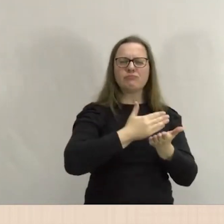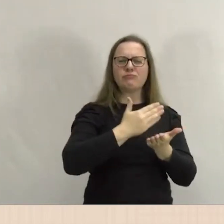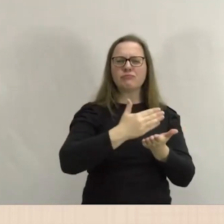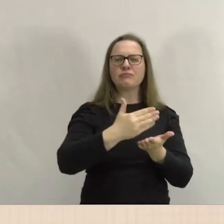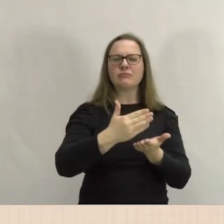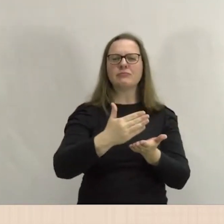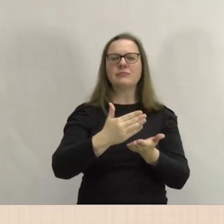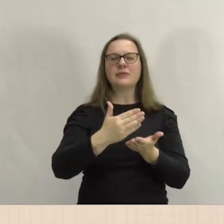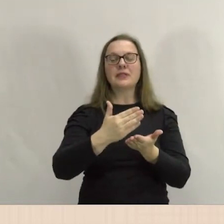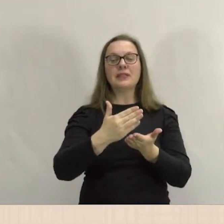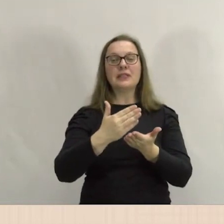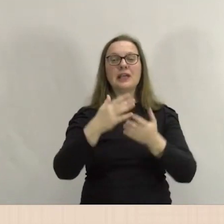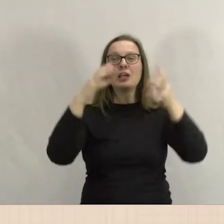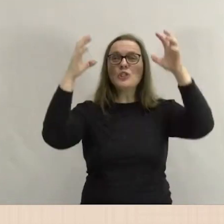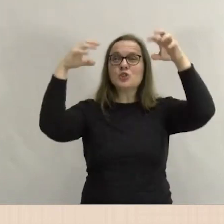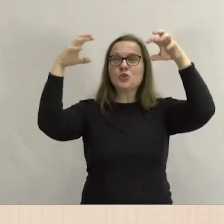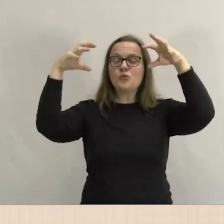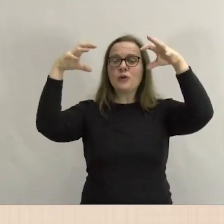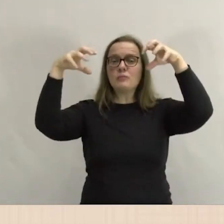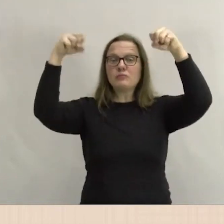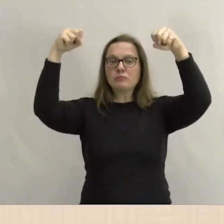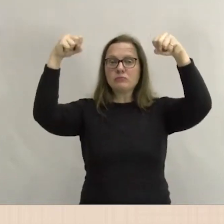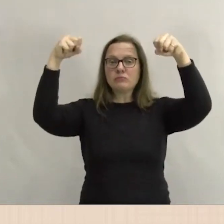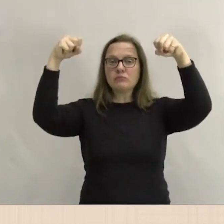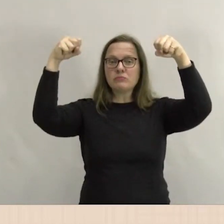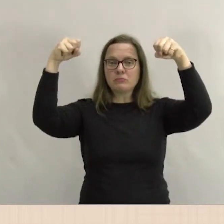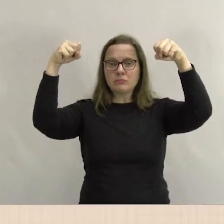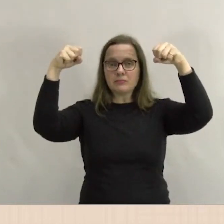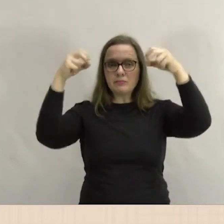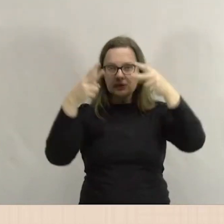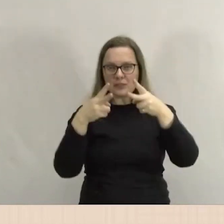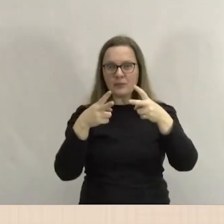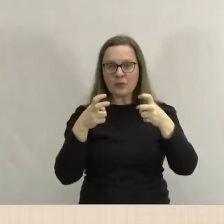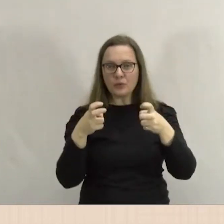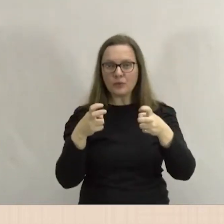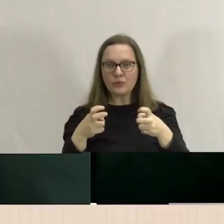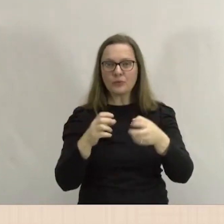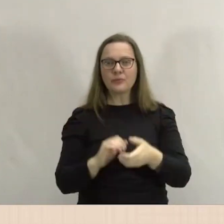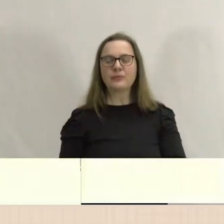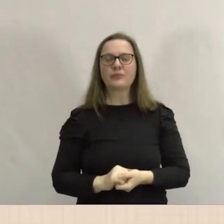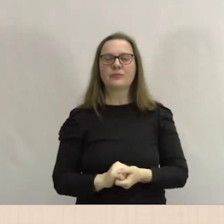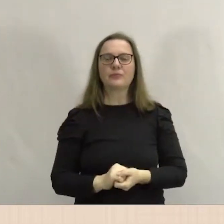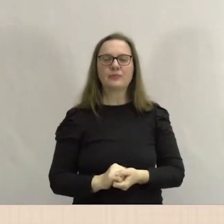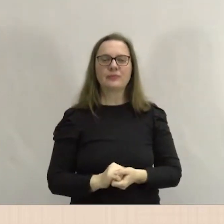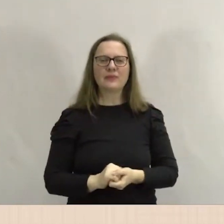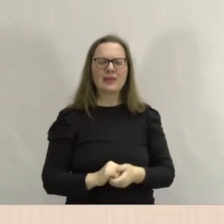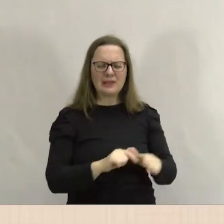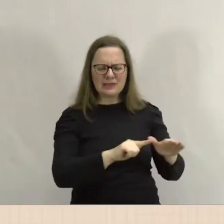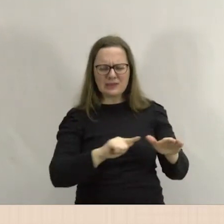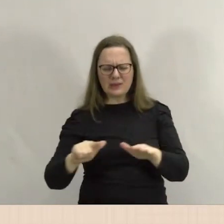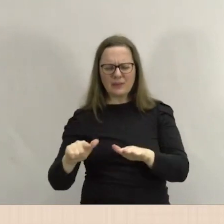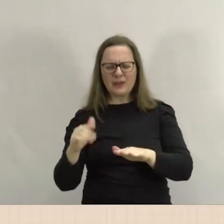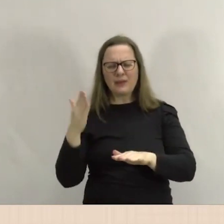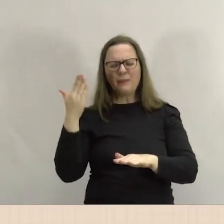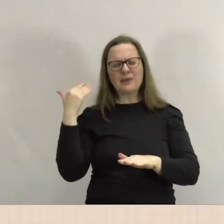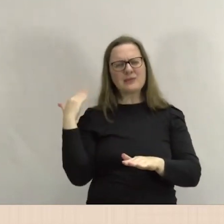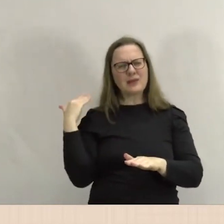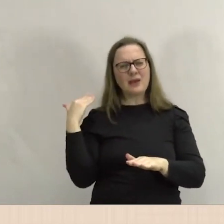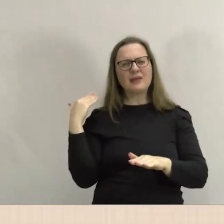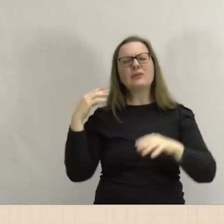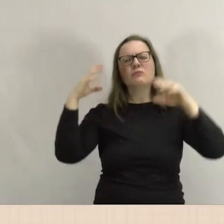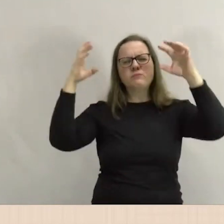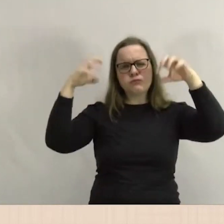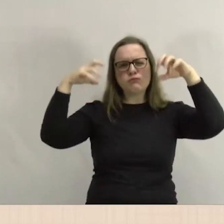constantes. Deus fez dar uma trégua para nós aqui, porque na semana passada, irmão, não parou de chover